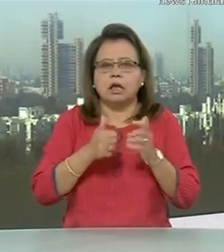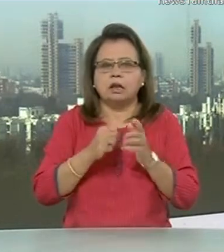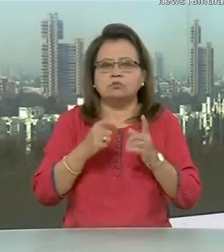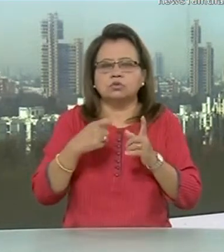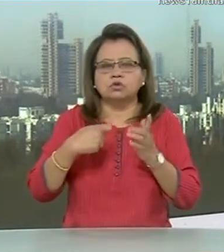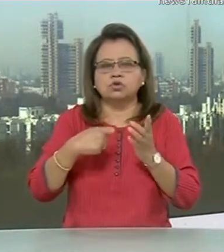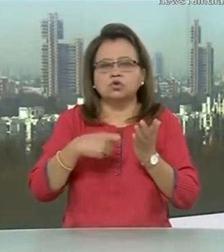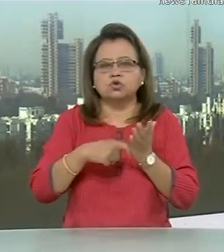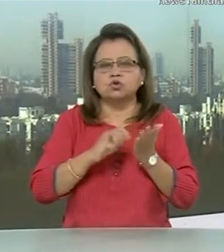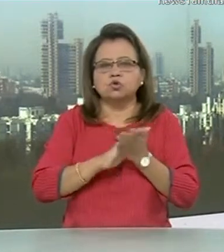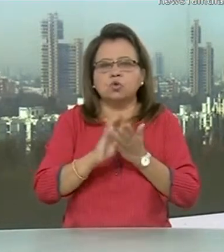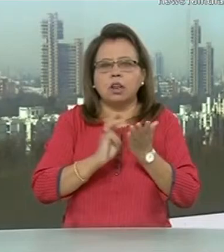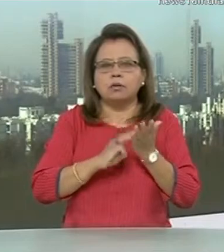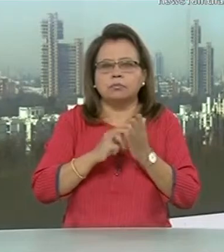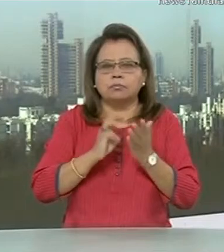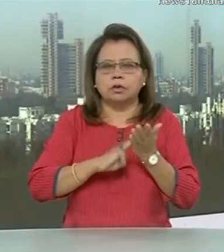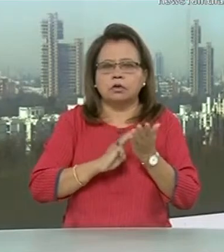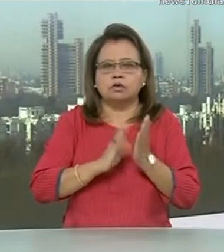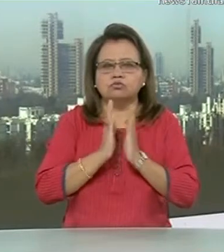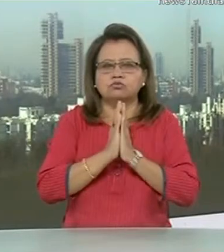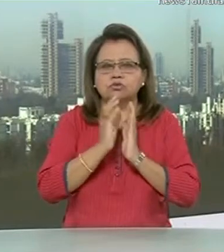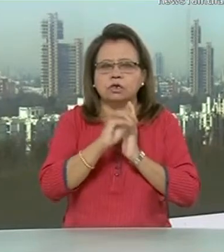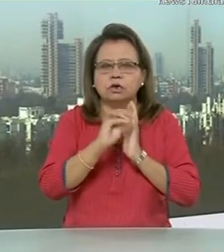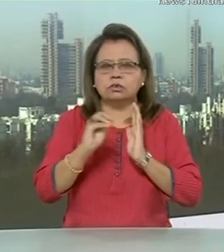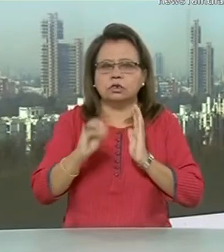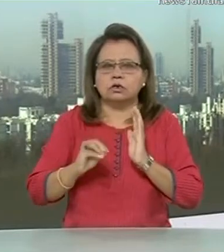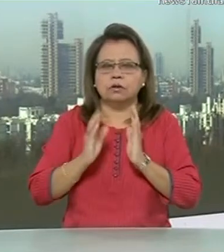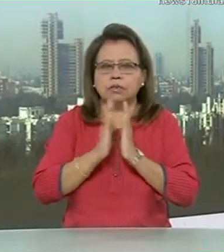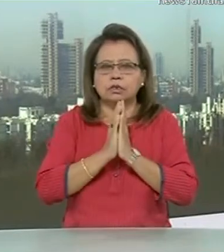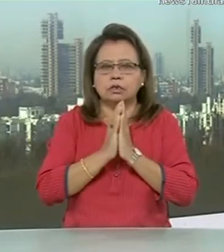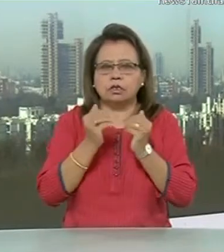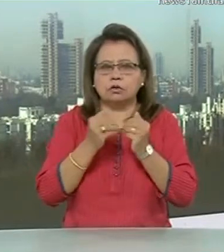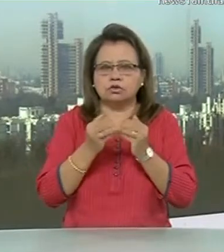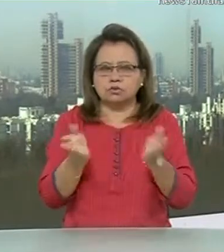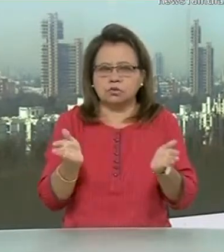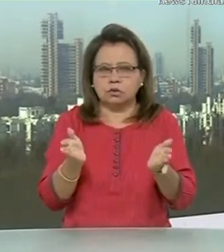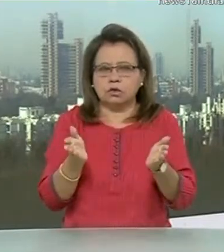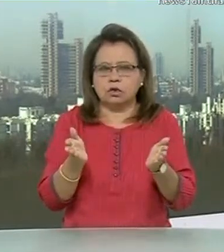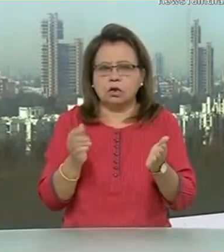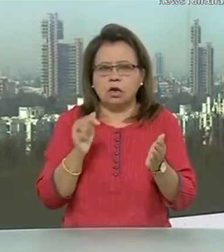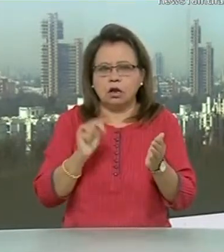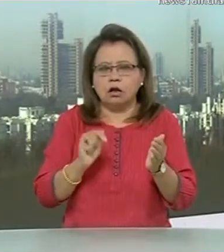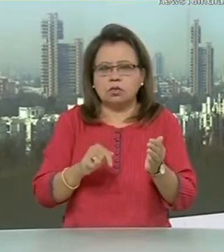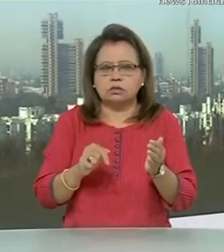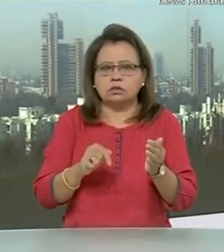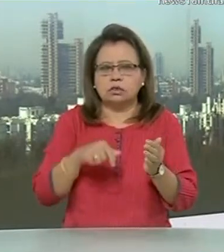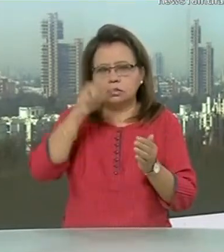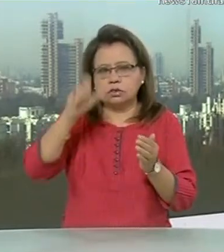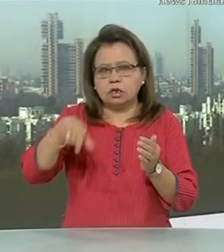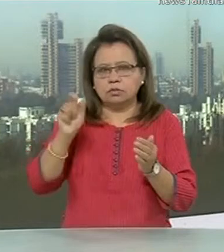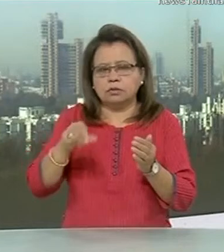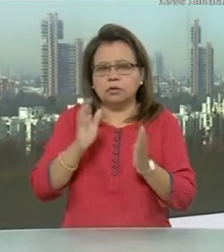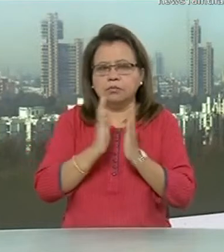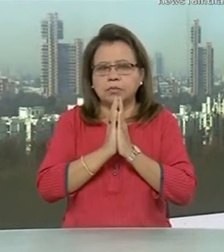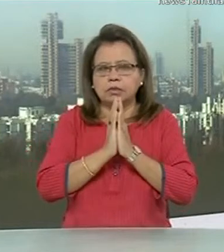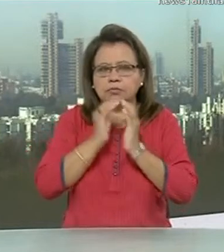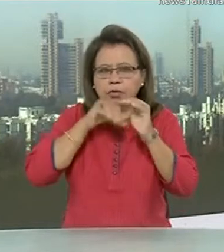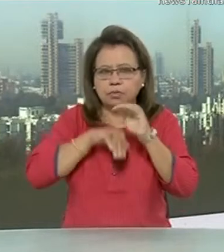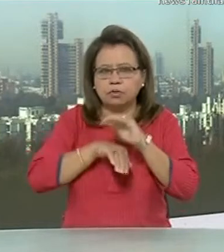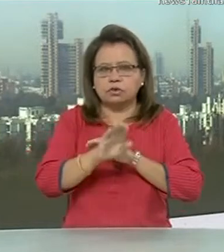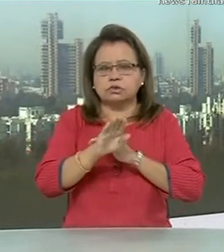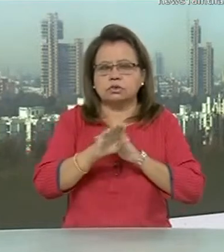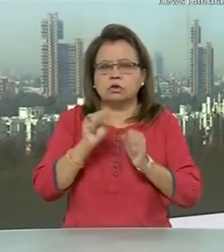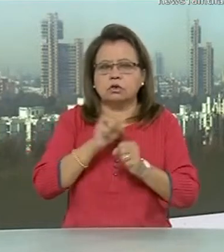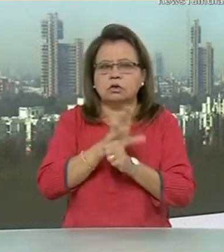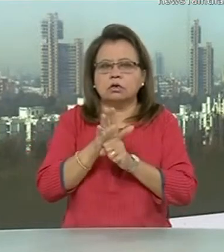मलयालम महीने में पूजा-अर्चना के लिए मंदिर के द्वार खोल दिए गए थे अब स्कूल मंदिर में प्रवेश कर रहें